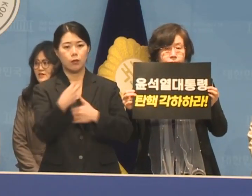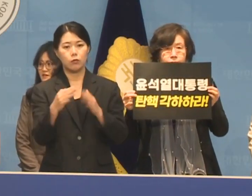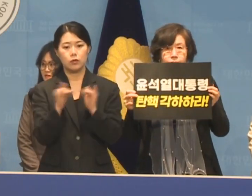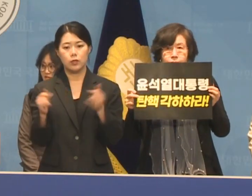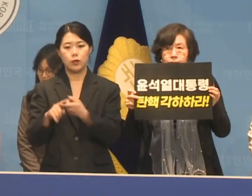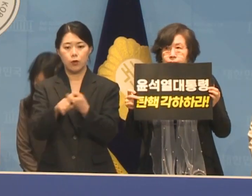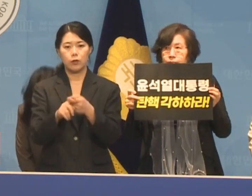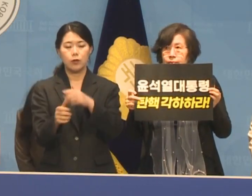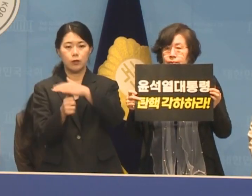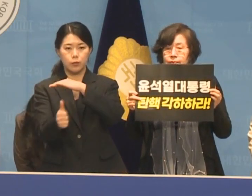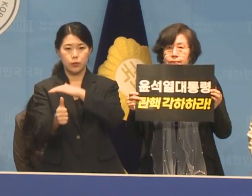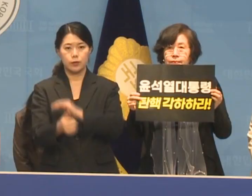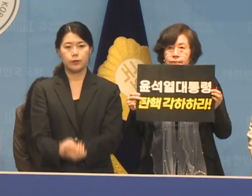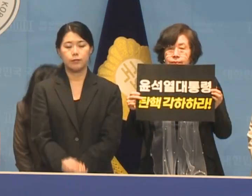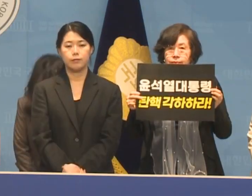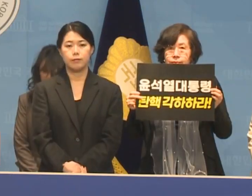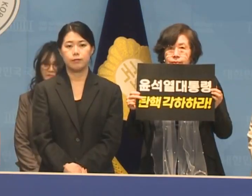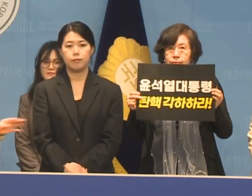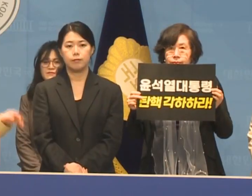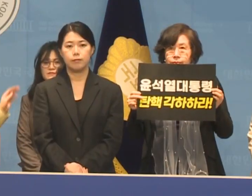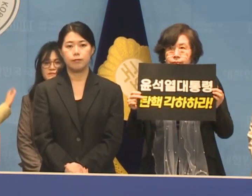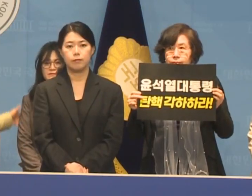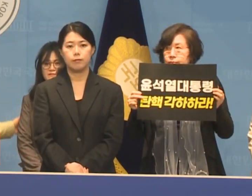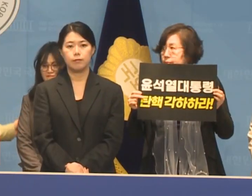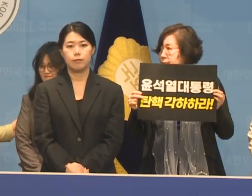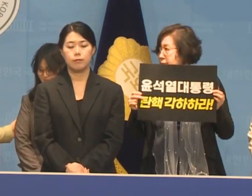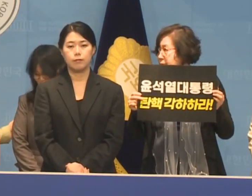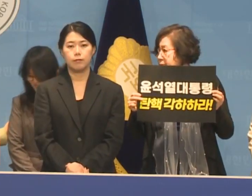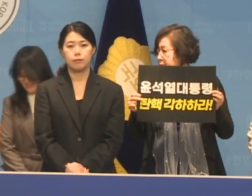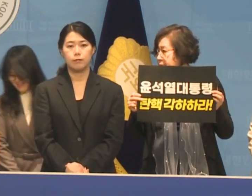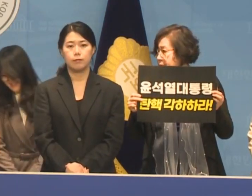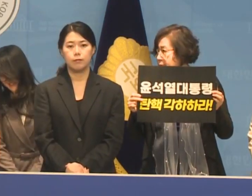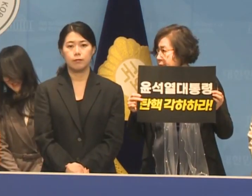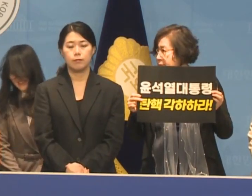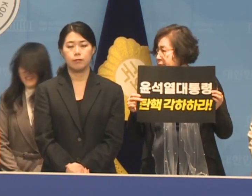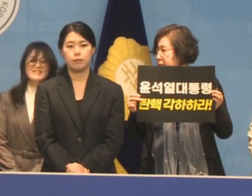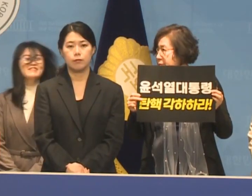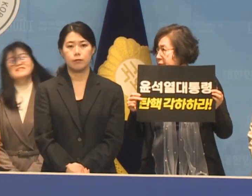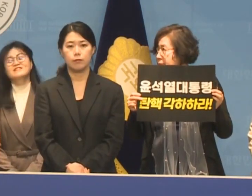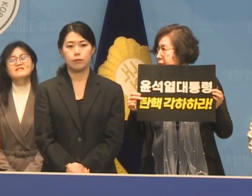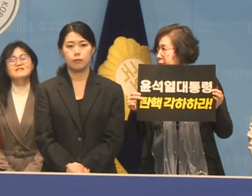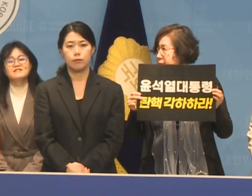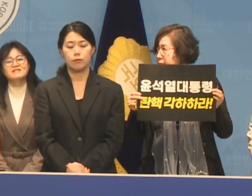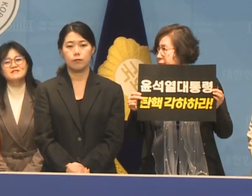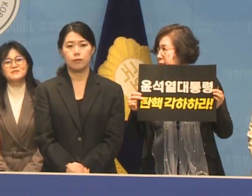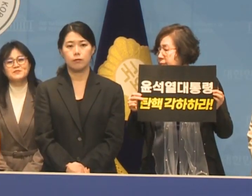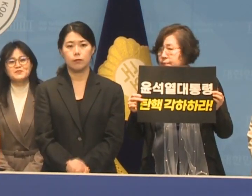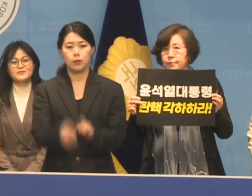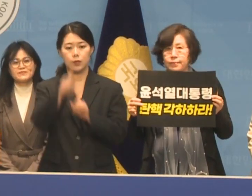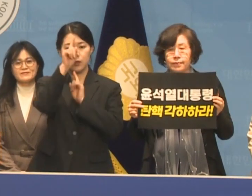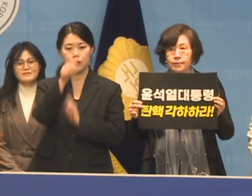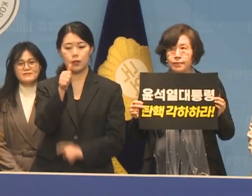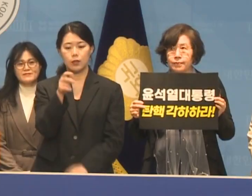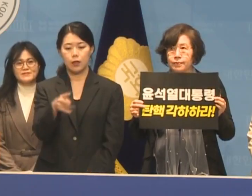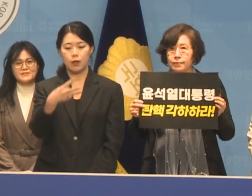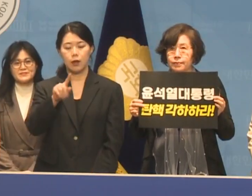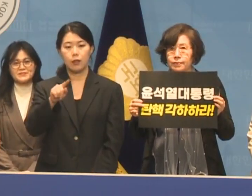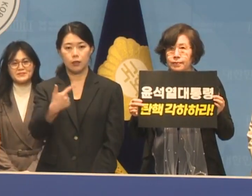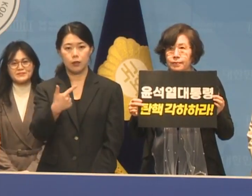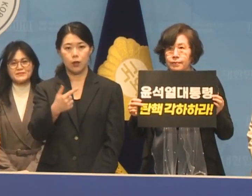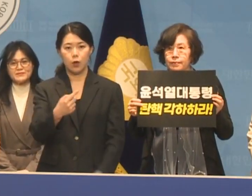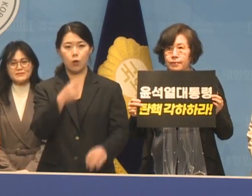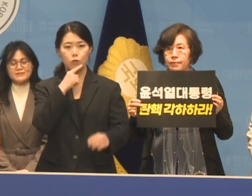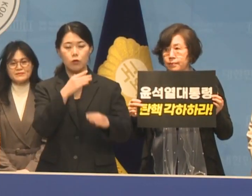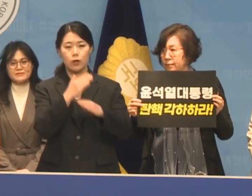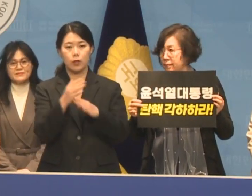대표님 인사하시고, 예. 안 보이시니까 좀 이쪽으로 오세요. 그다음에 이해란 북한